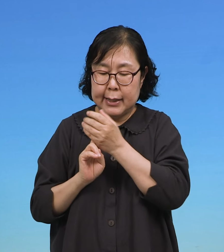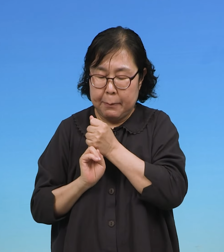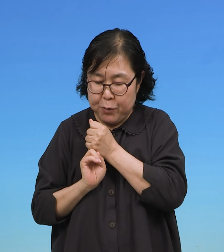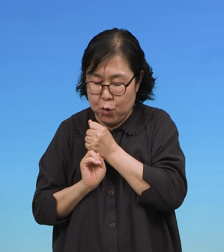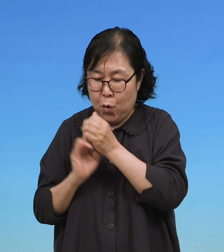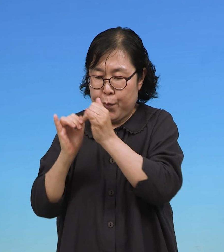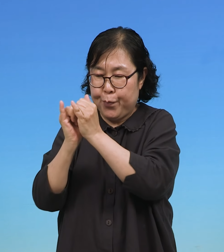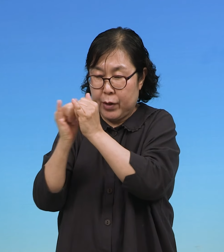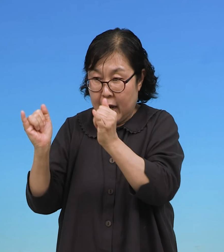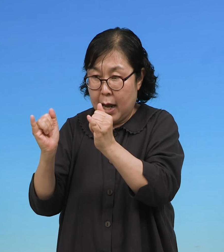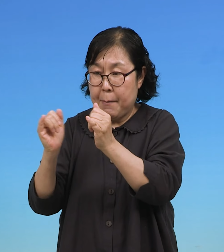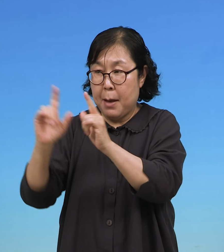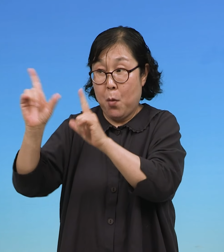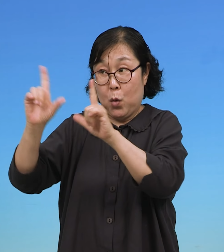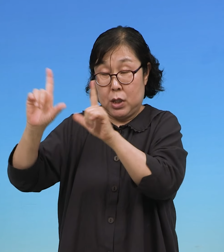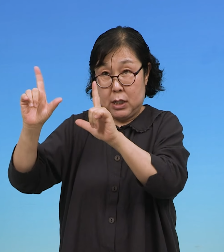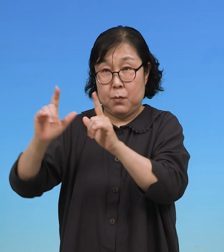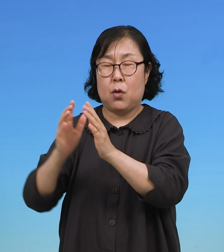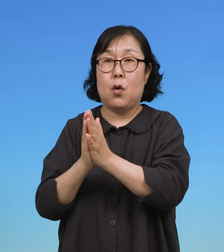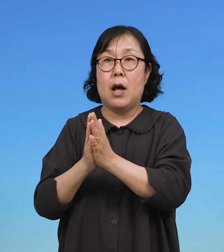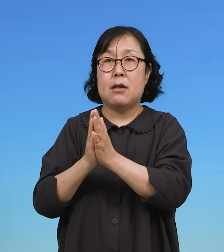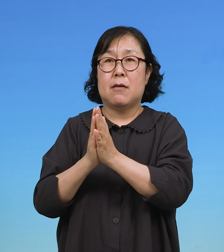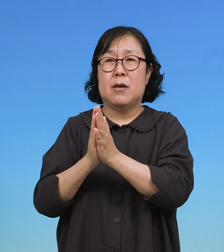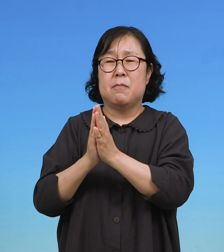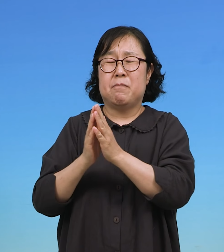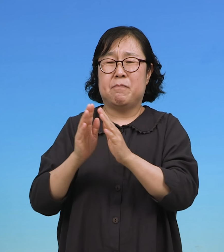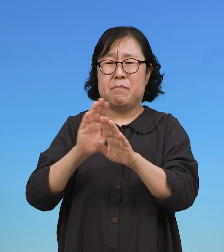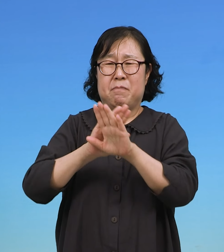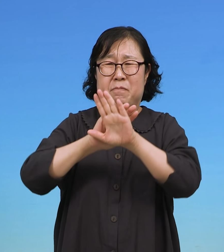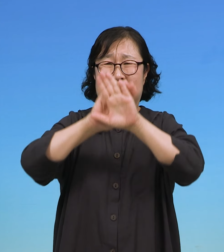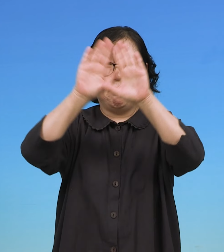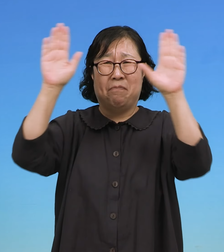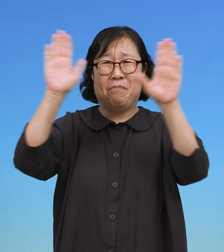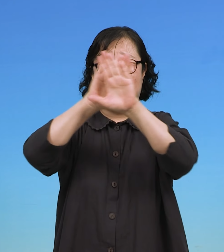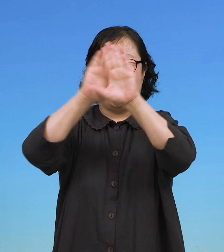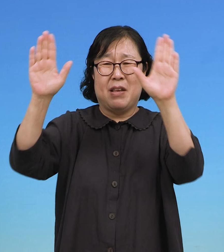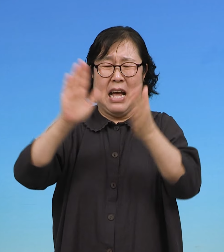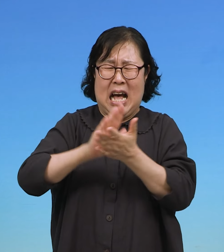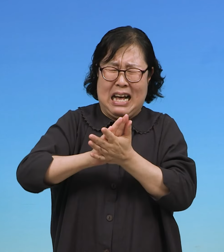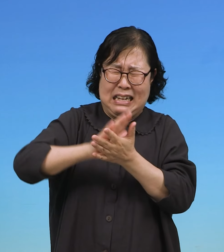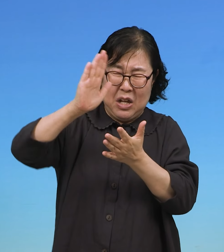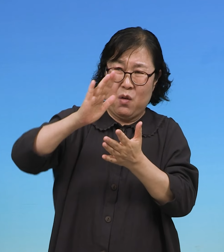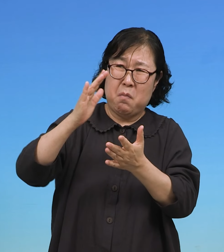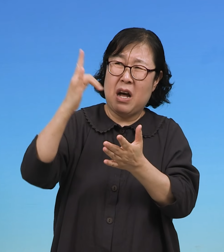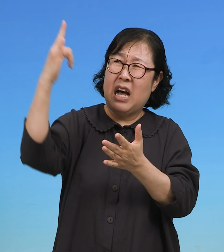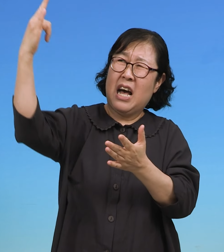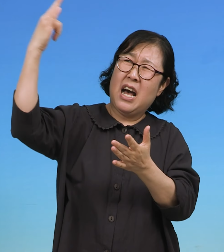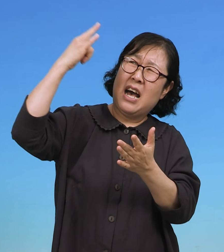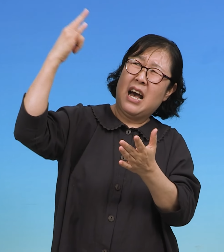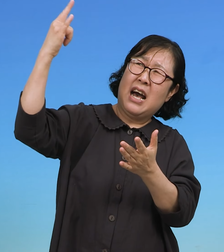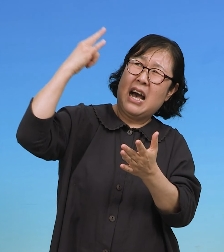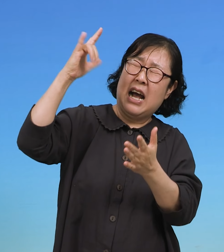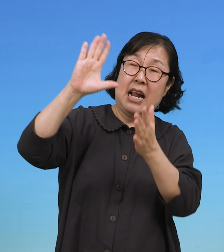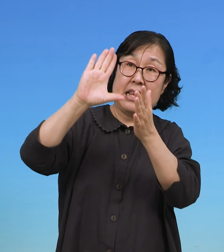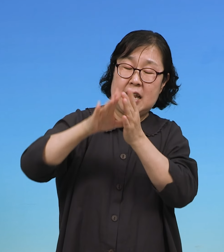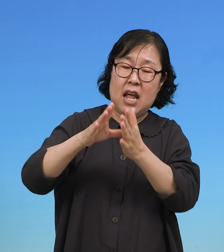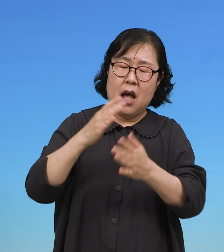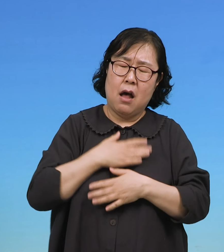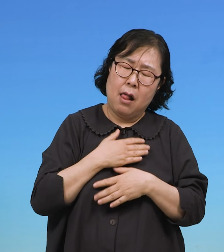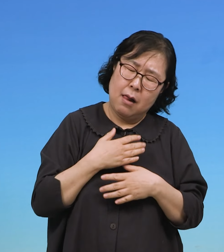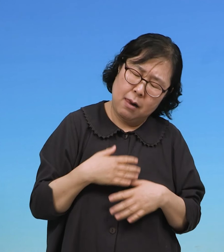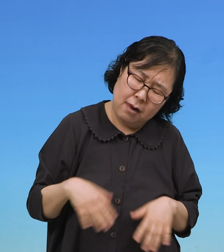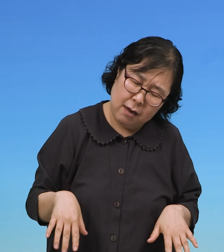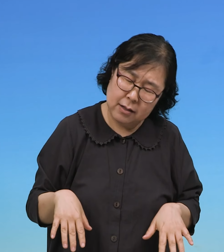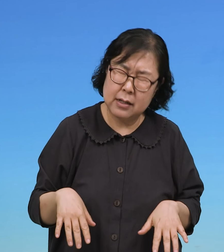당신을 감추시고 인간의 모습, 그것도 지금 한낮 그 더운 그 지역 날씨에